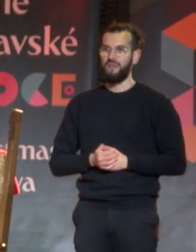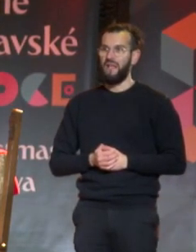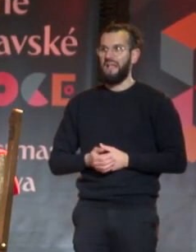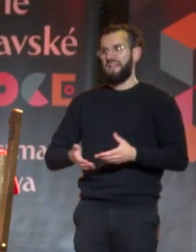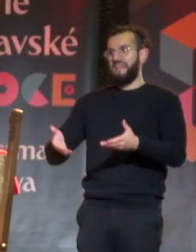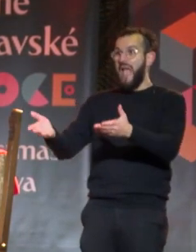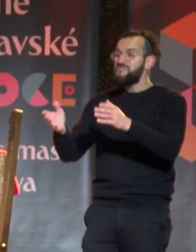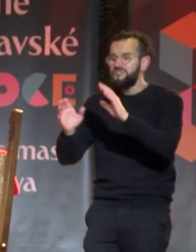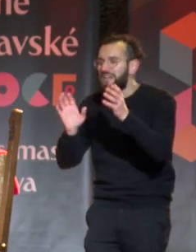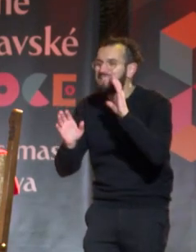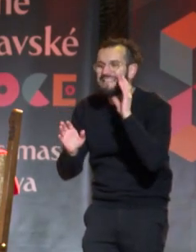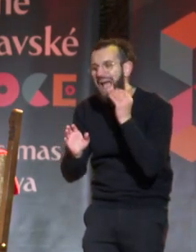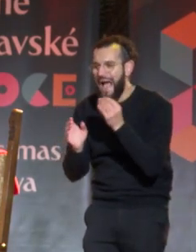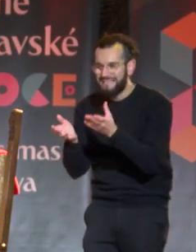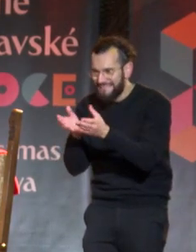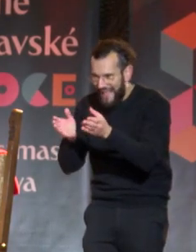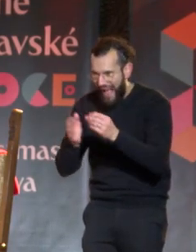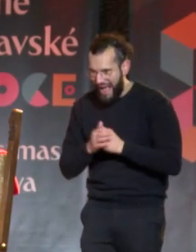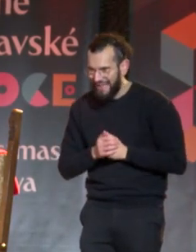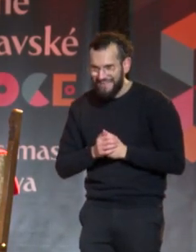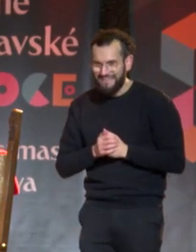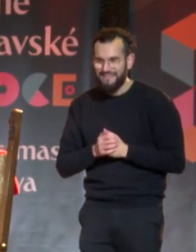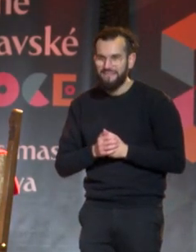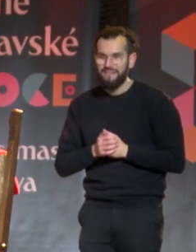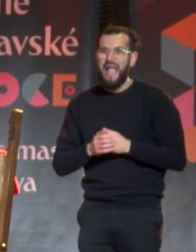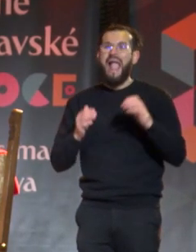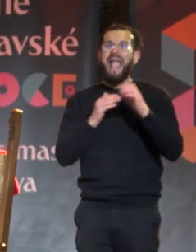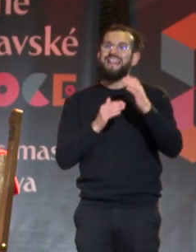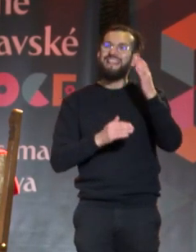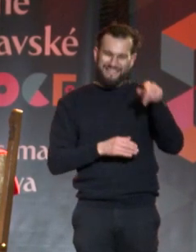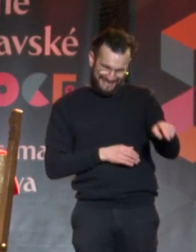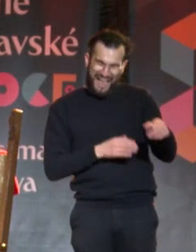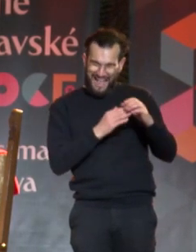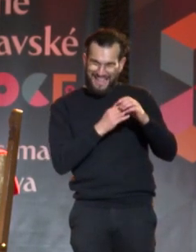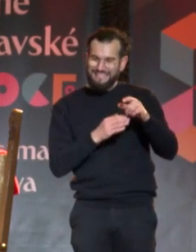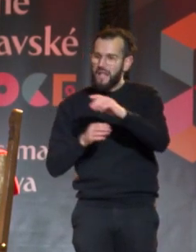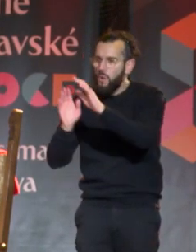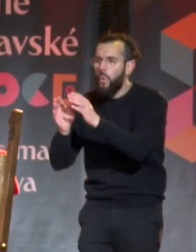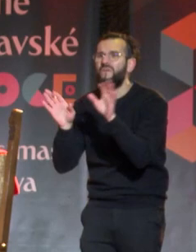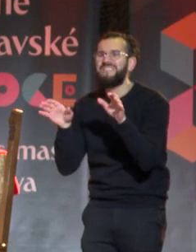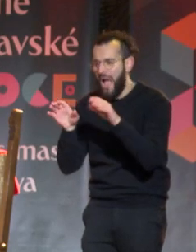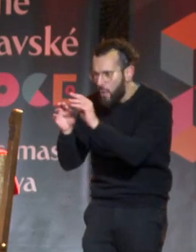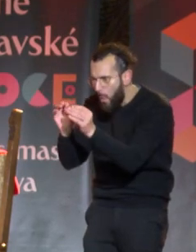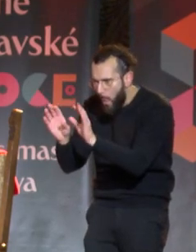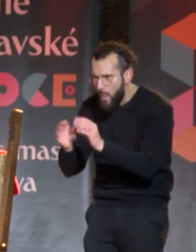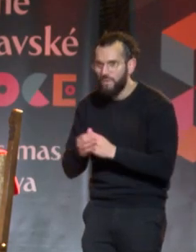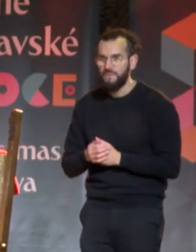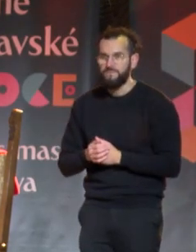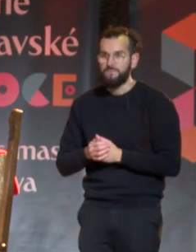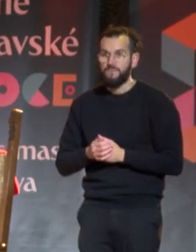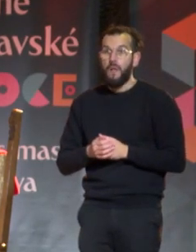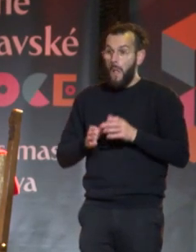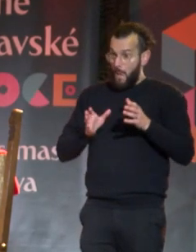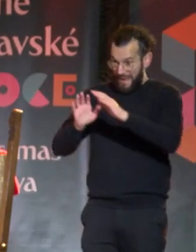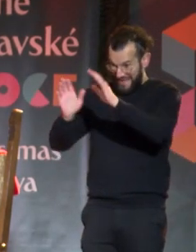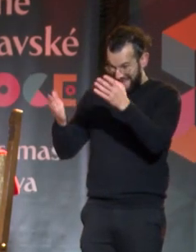Ježiš, ty si aká krásna. Začne sa Ernestína maznať s Andulkou. Nakloní sa smerom ku